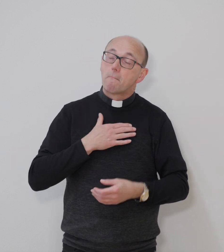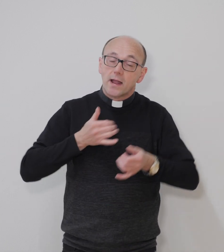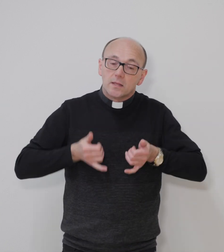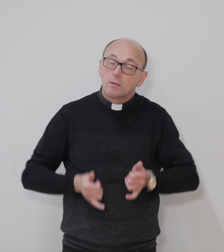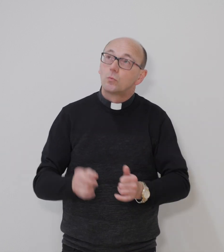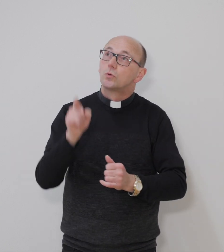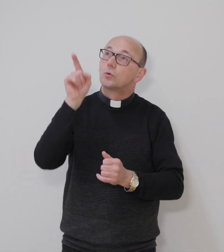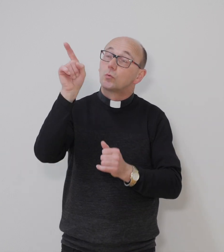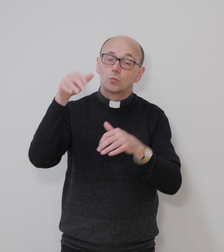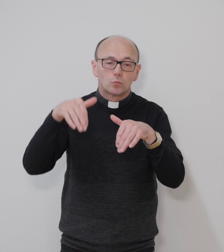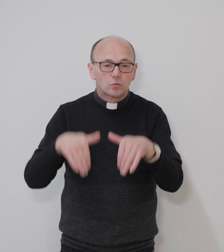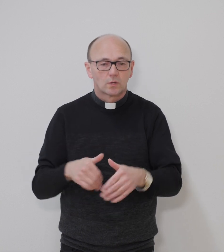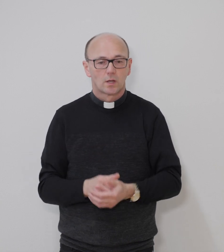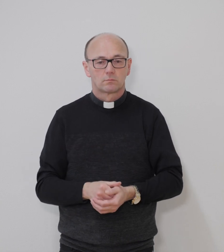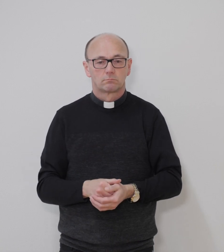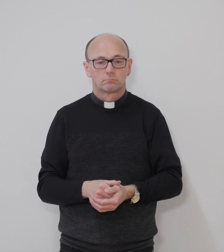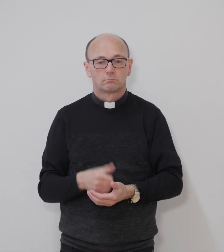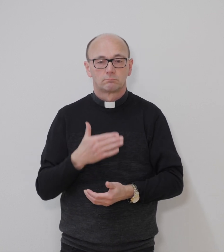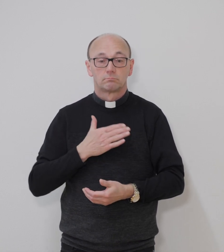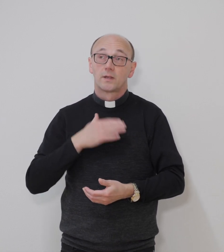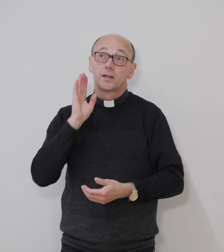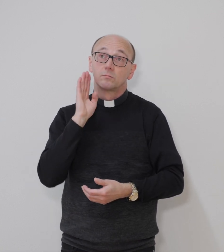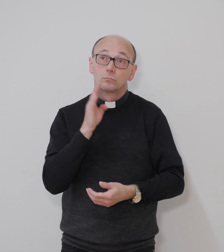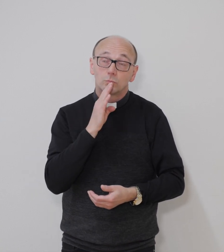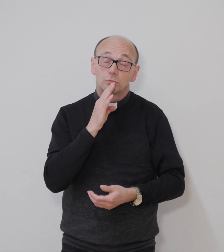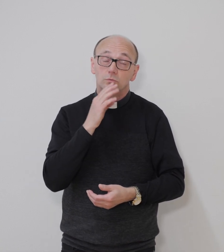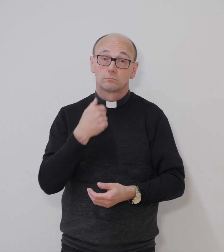Wälze die Last auf den Herrn, er soll ihn befreien.